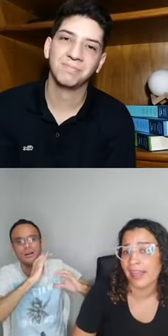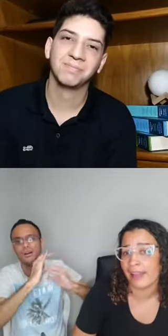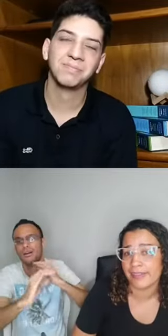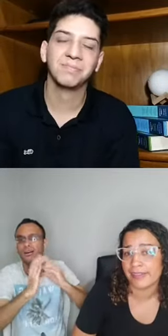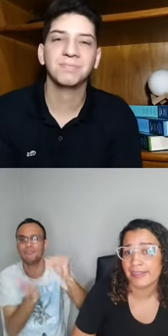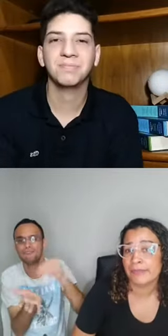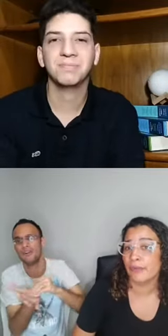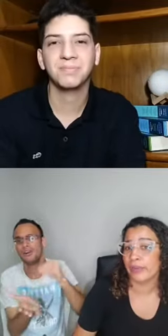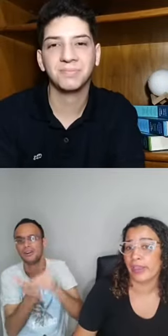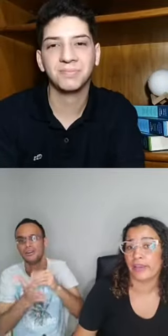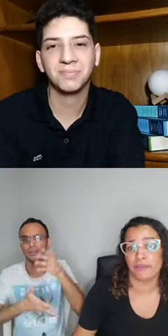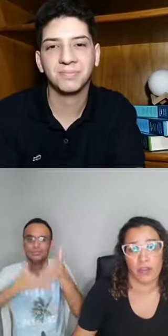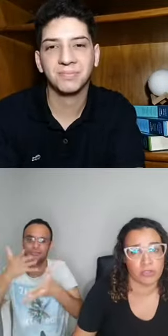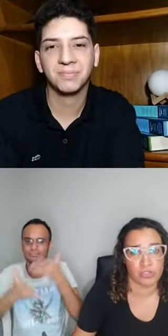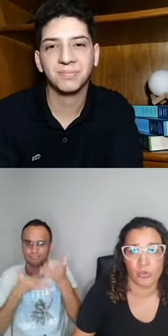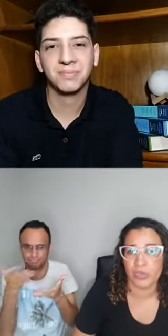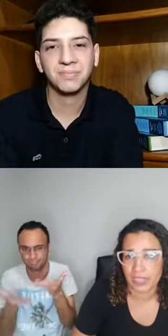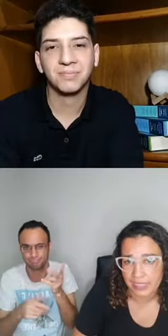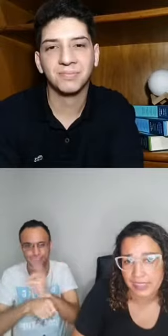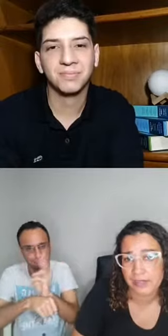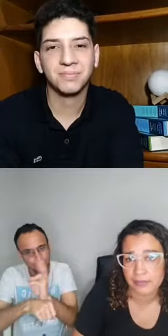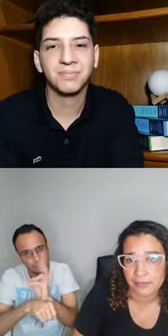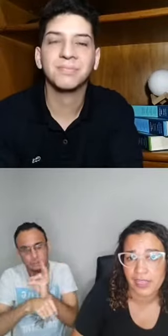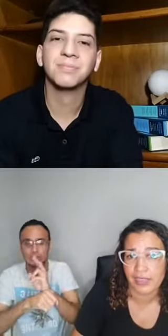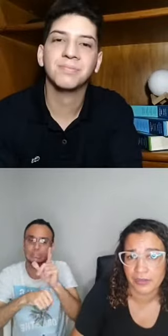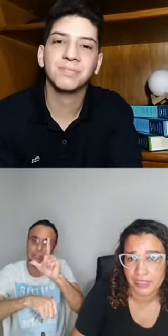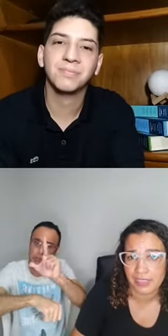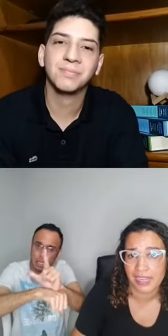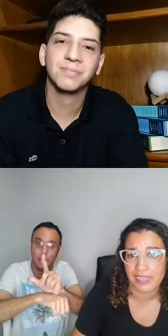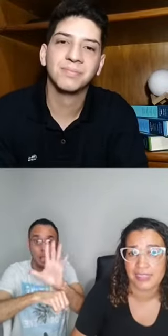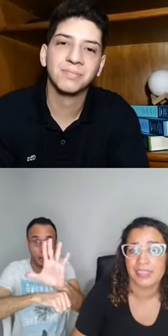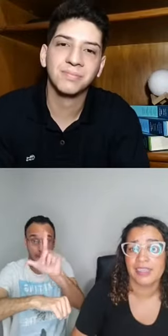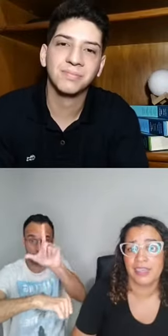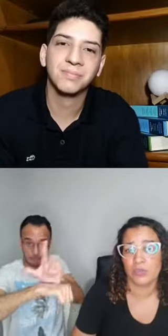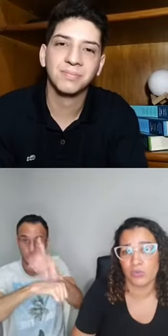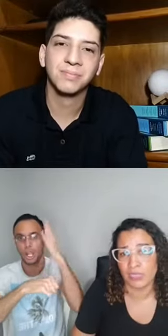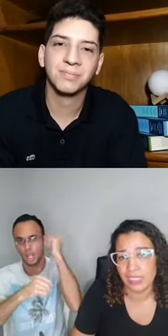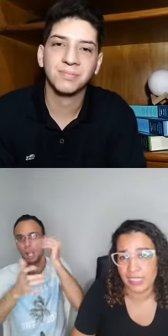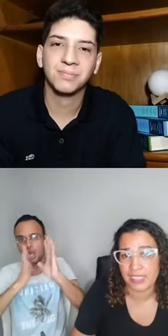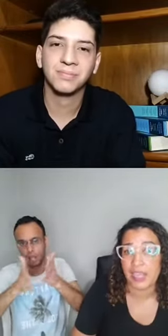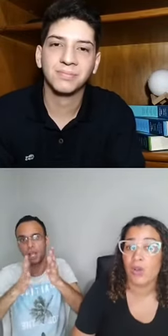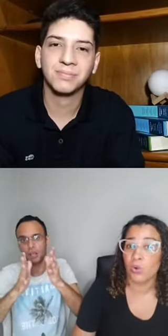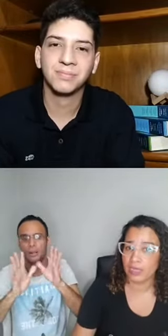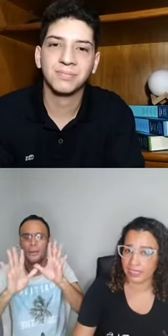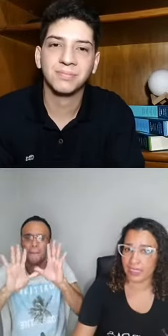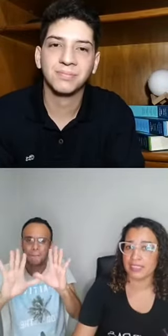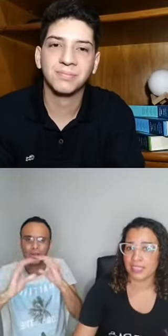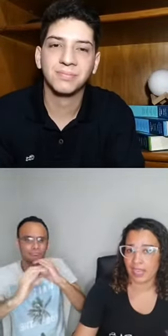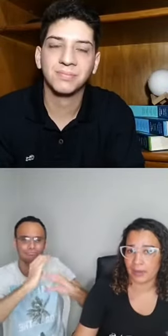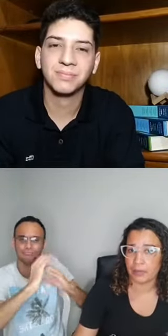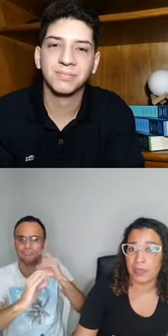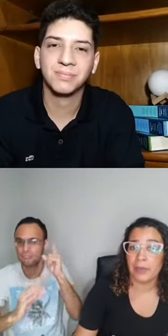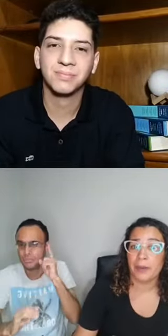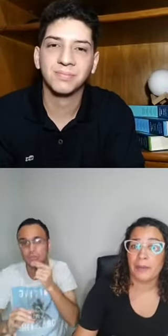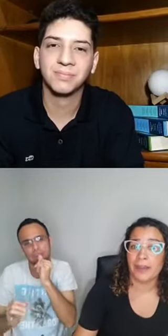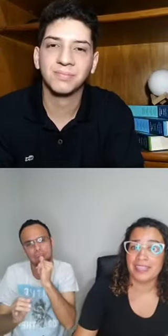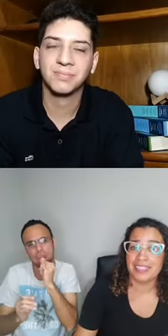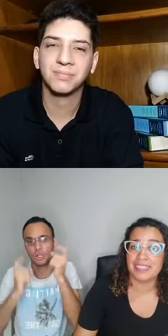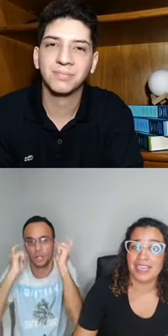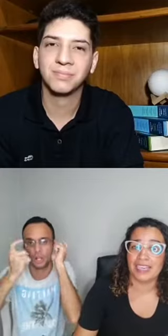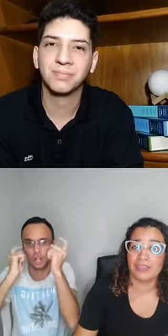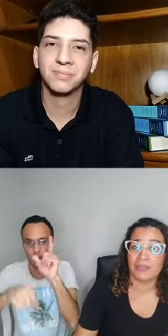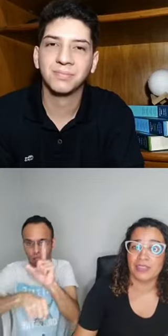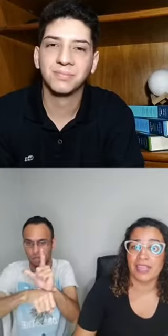entendendo nada. Por quê? Falta de comunicação na língua de sinais entre o líder. O líder sabe.